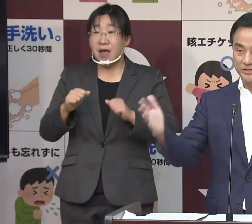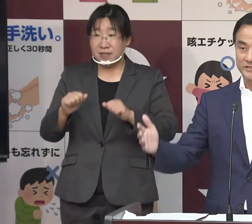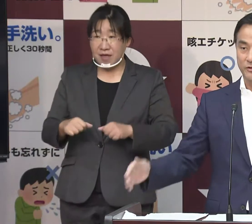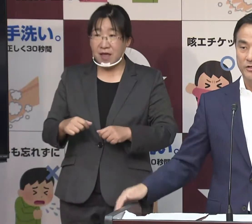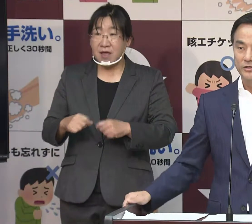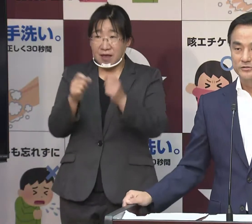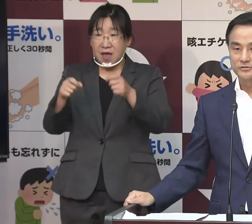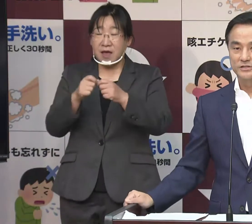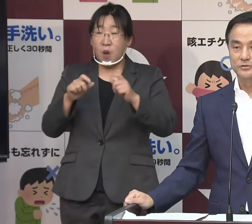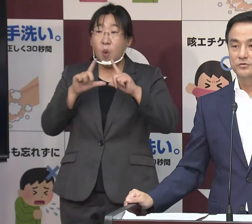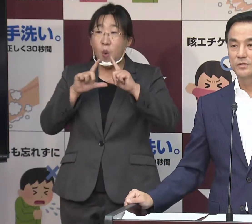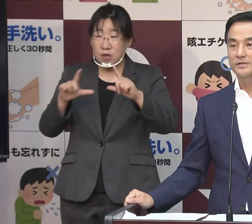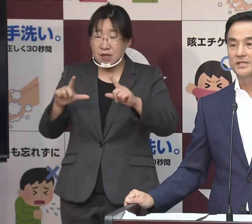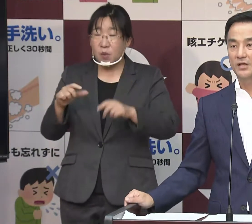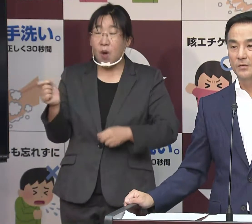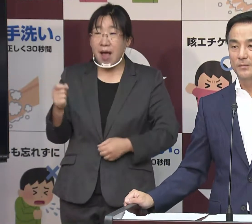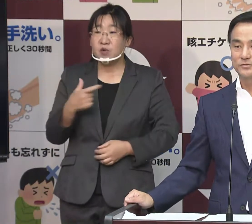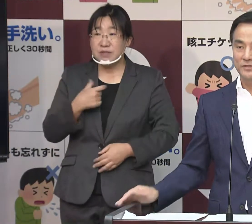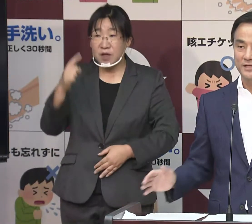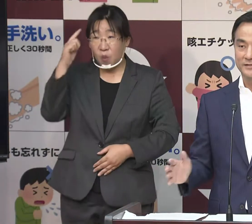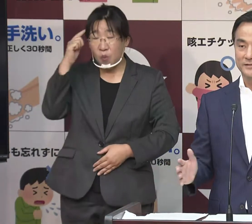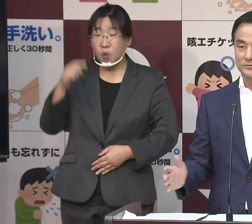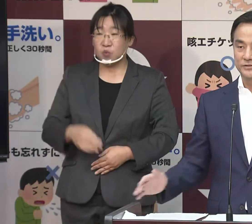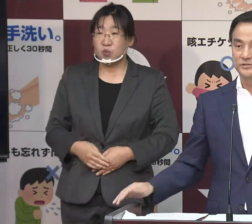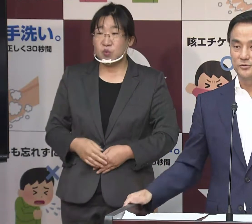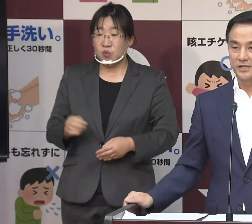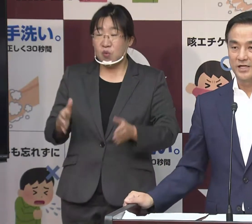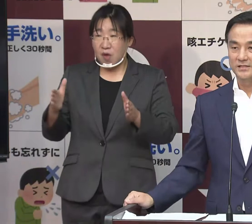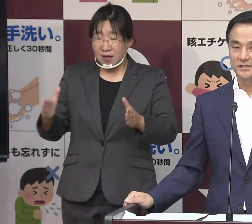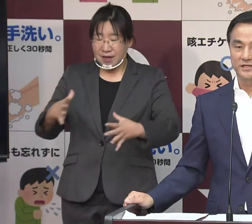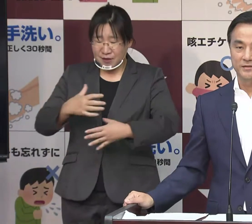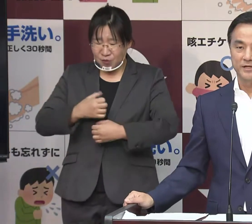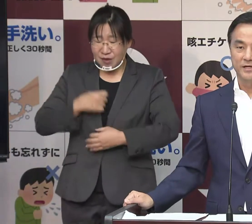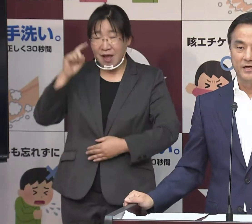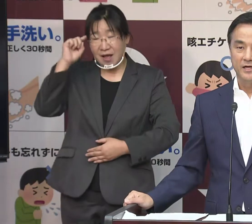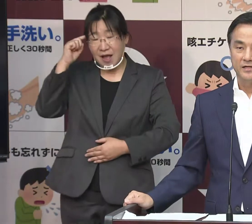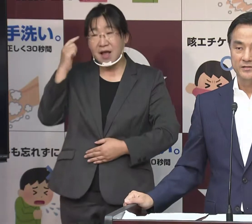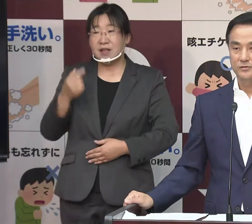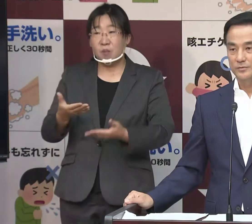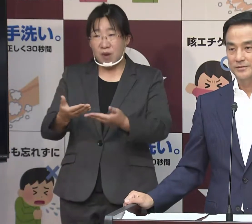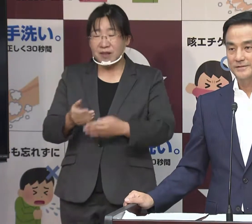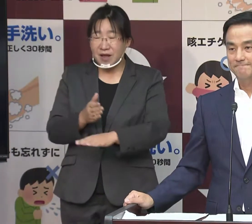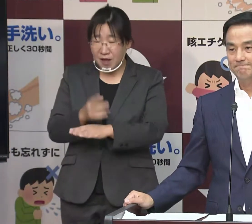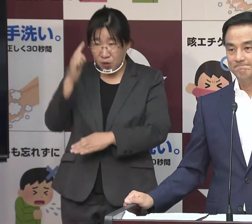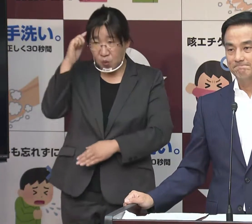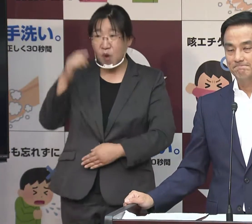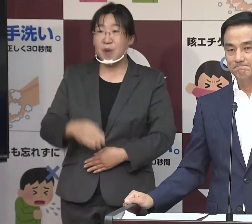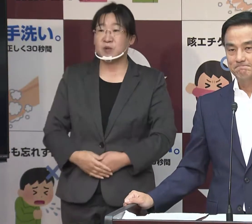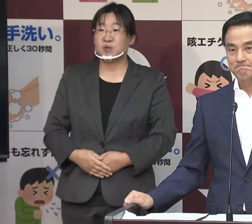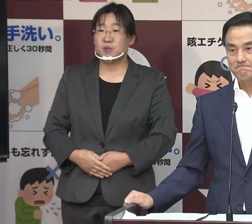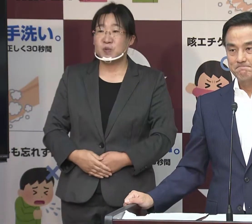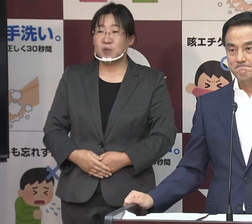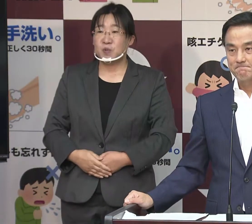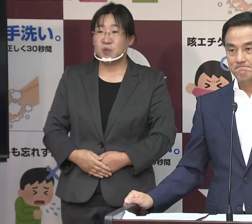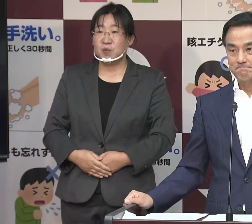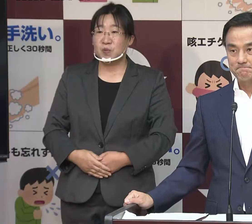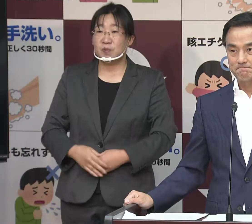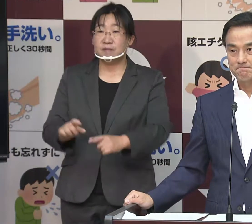もまたお知らせをすぐにしようと思いますけれども、まあ、その間ちょっと慎重に考えていただければありがたいと思います。 あ